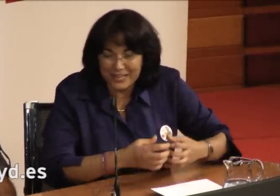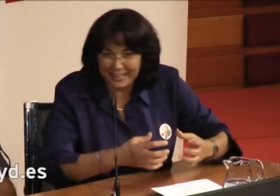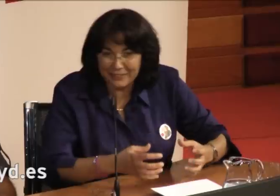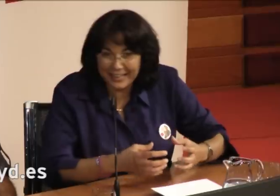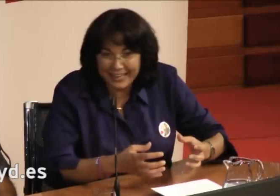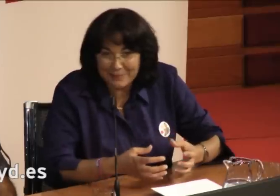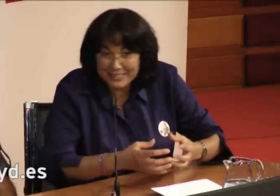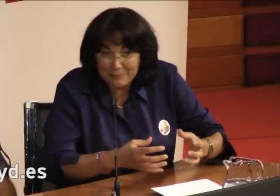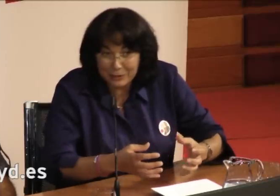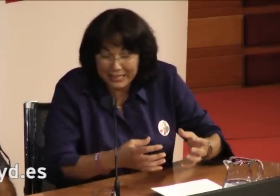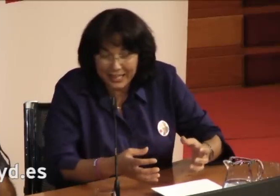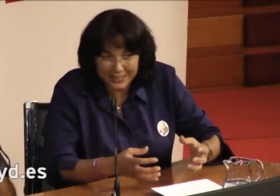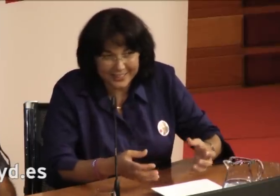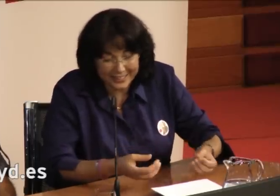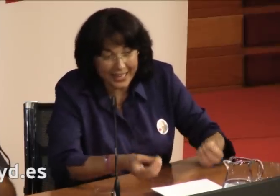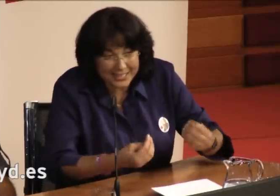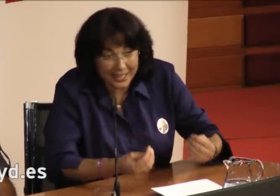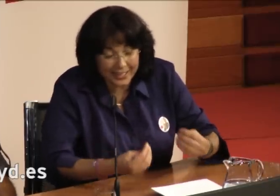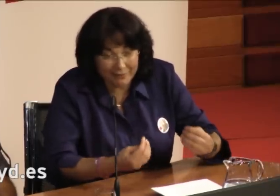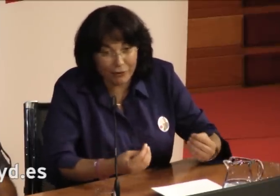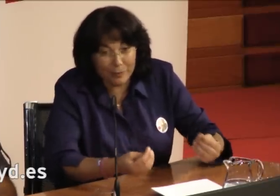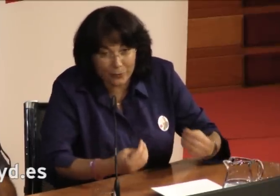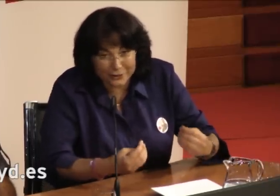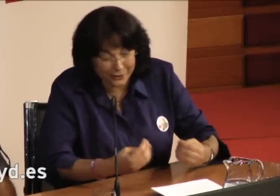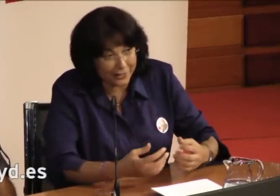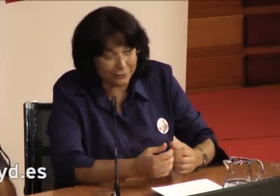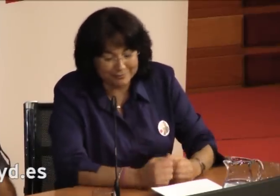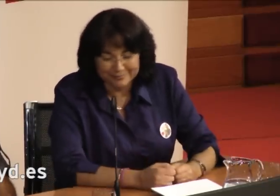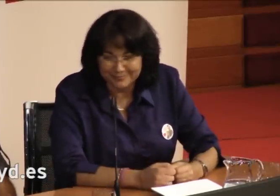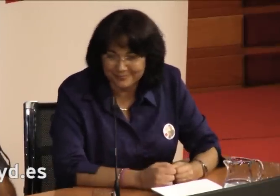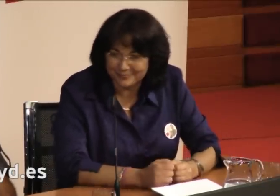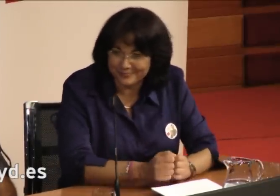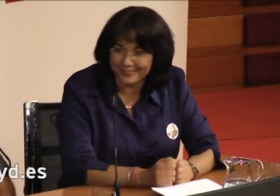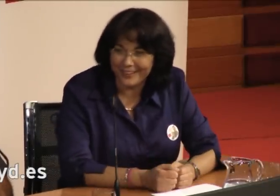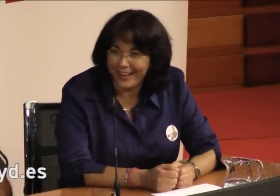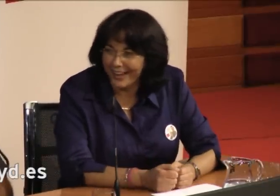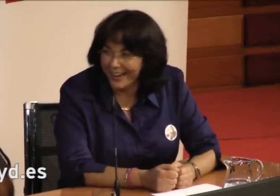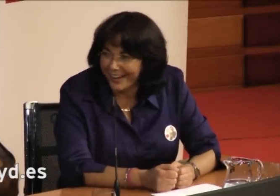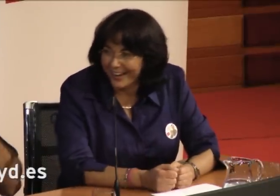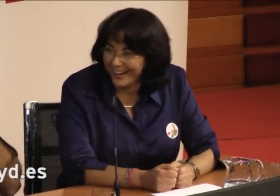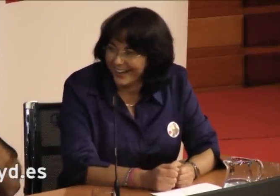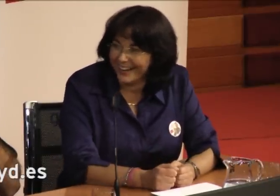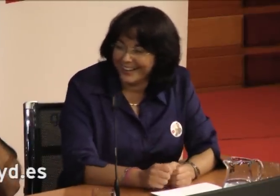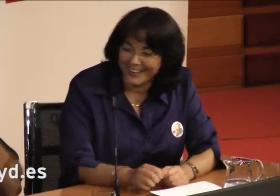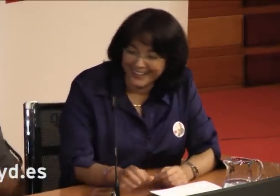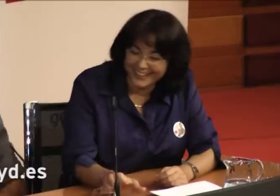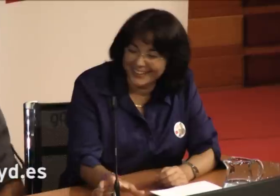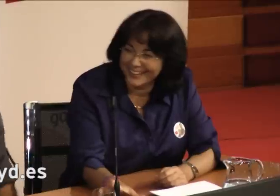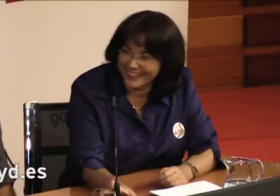O sea que al final que la que más tiempo tenía era la que se cargaba con el muerto, que era yo. Vale, pero ahora déjame que te haga una